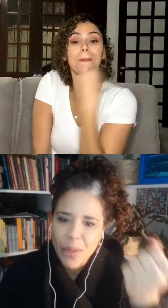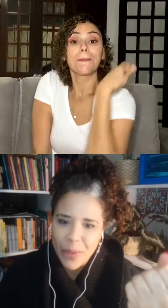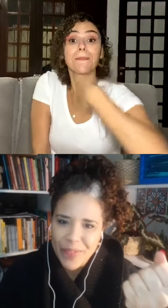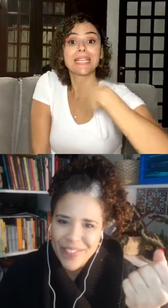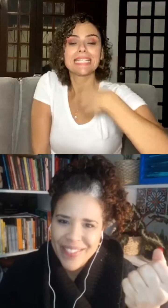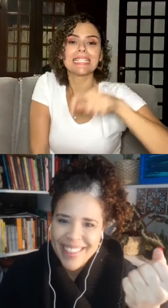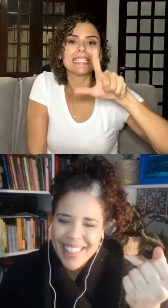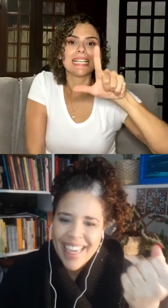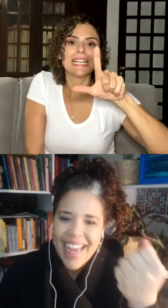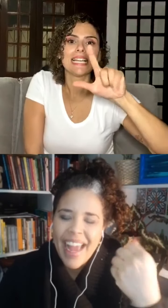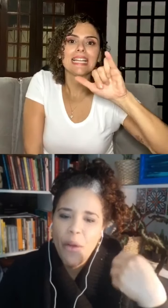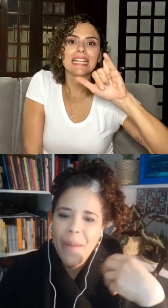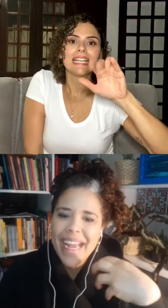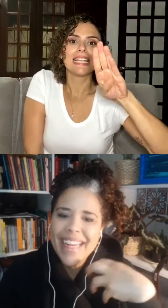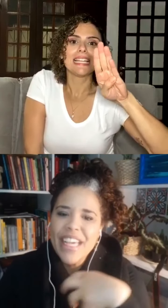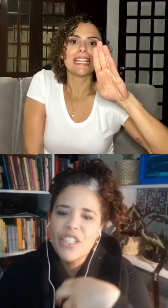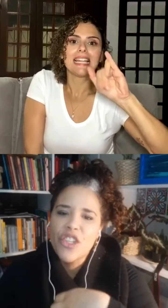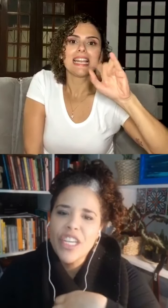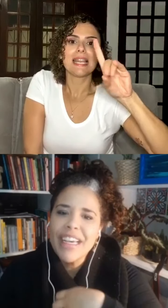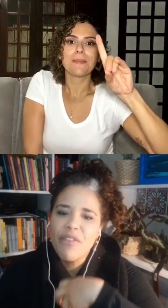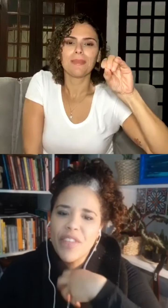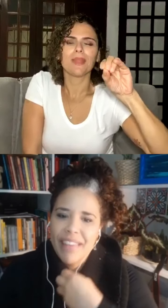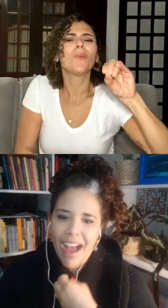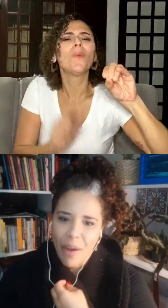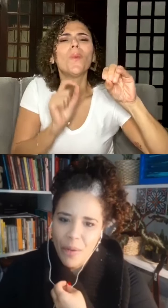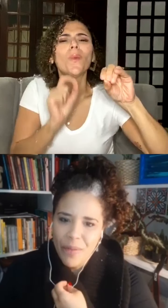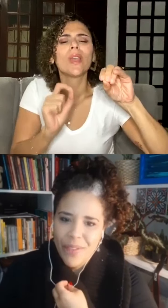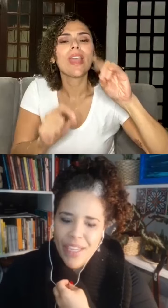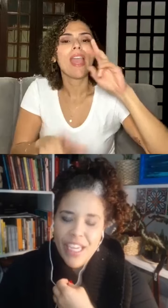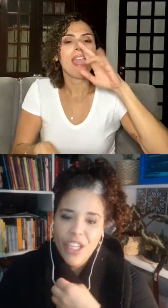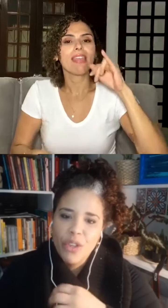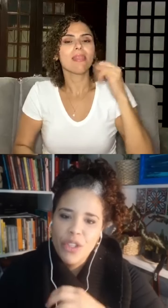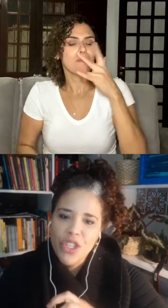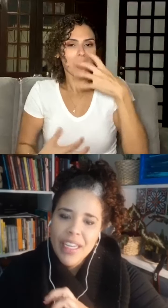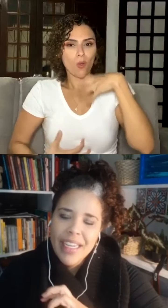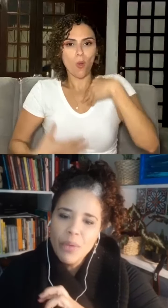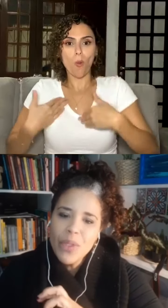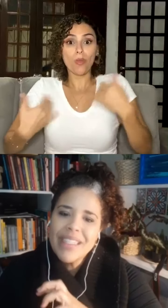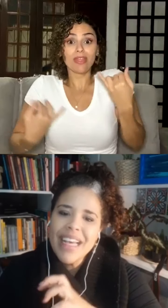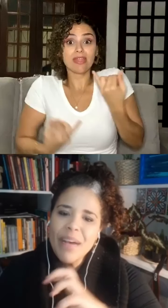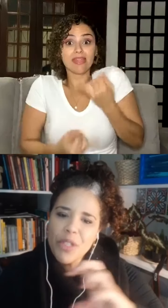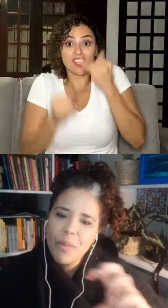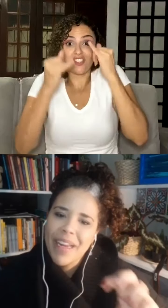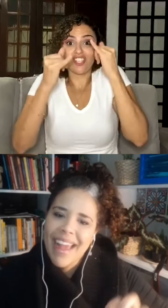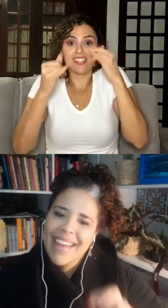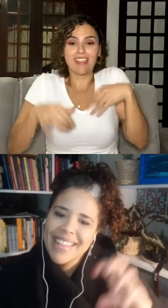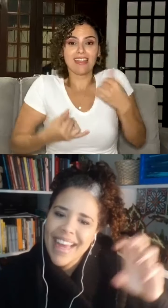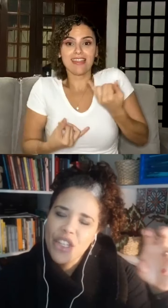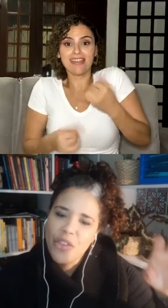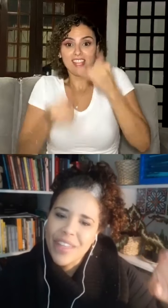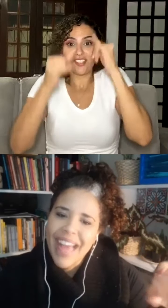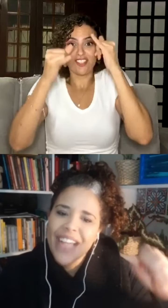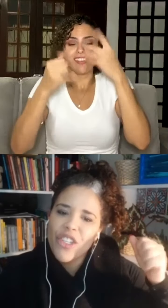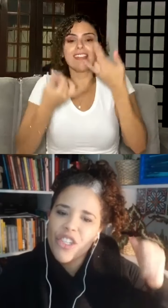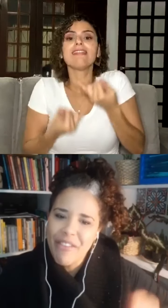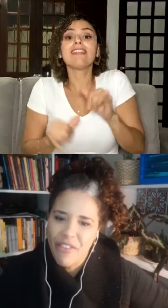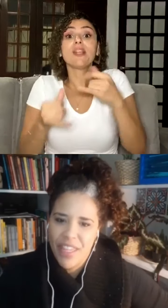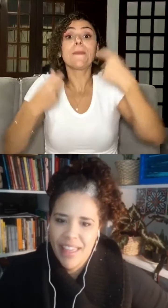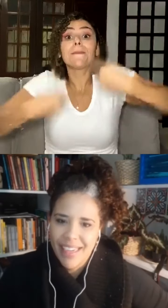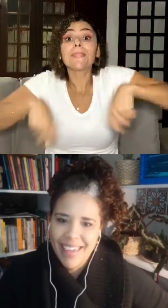Libido é uma energia vital que nós usamos para realizar atividades